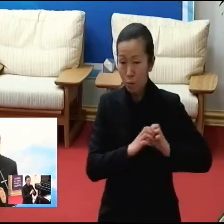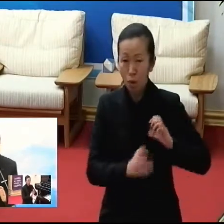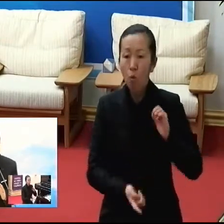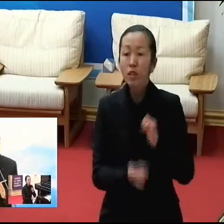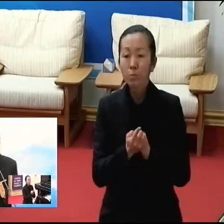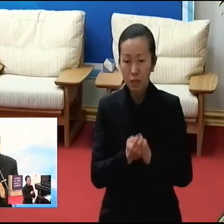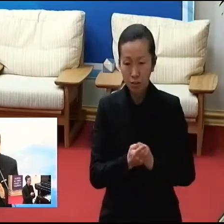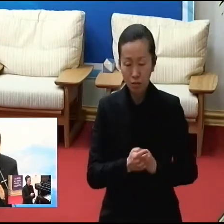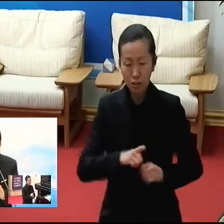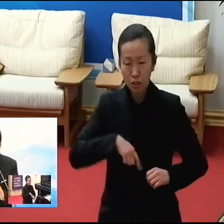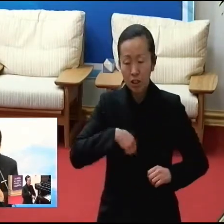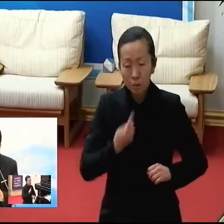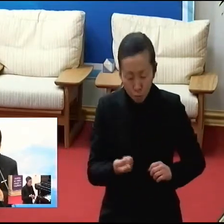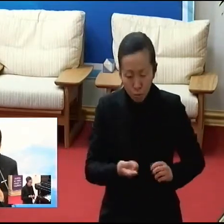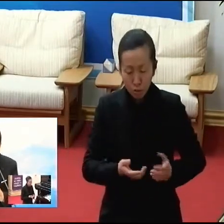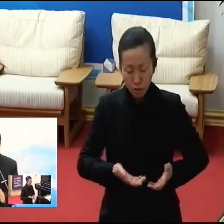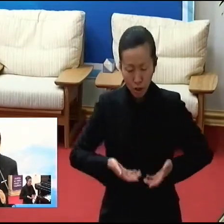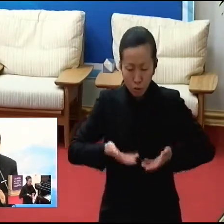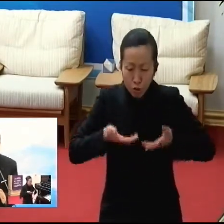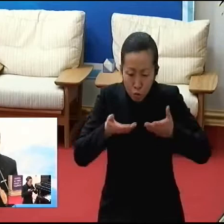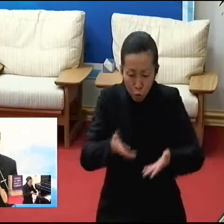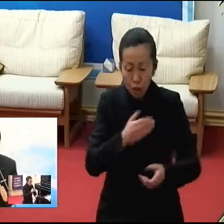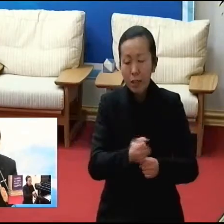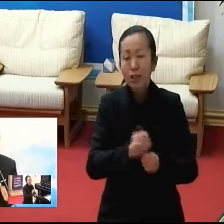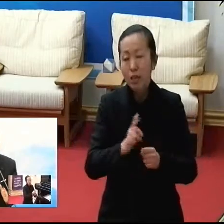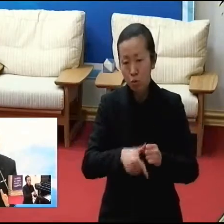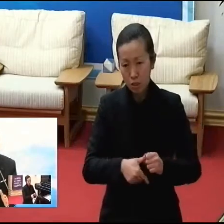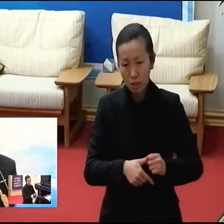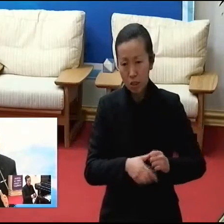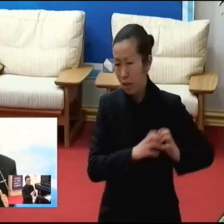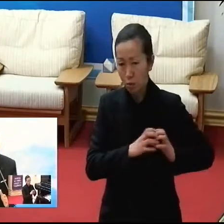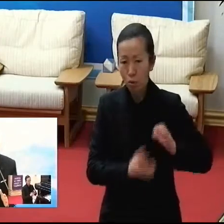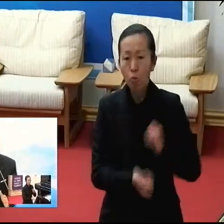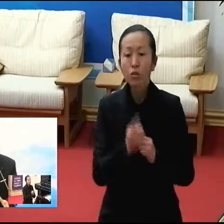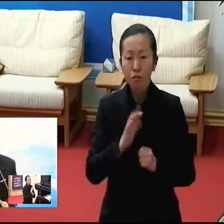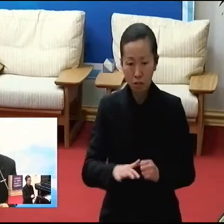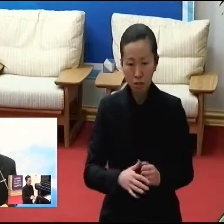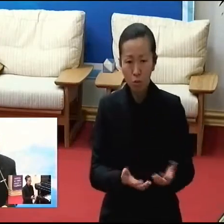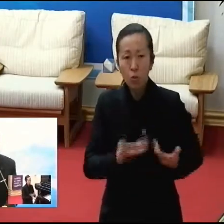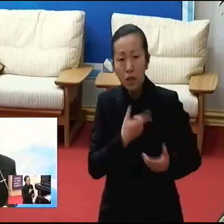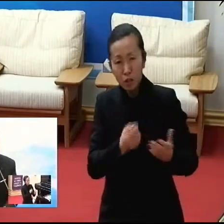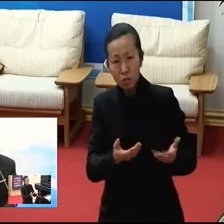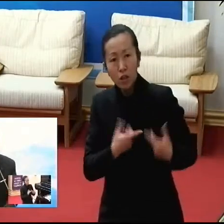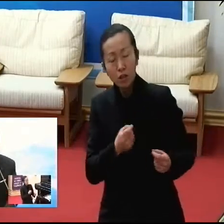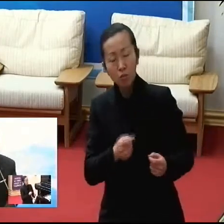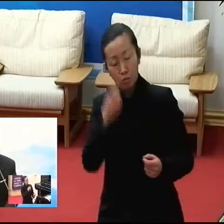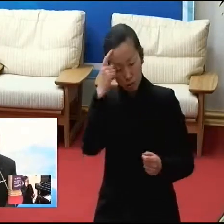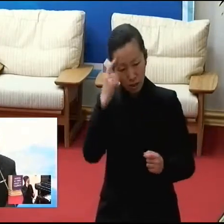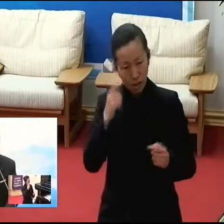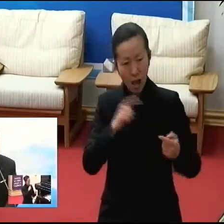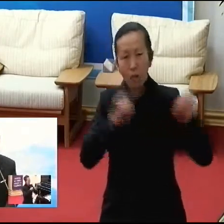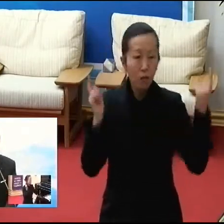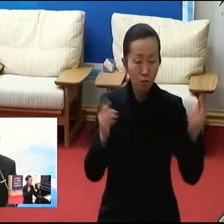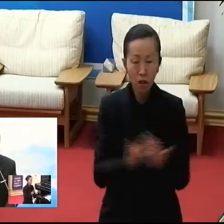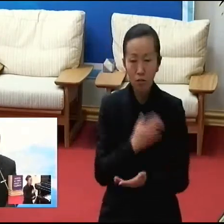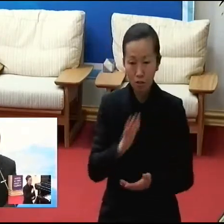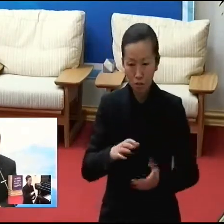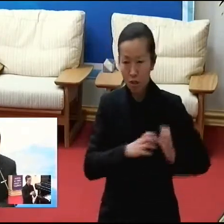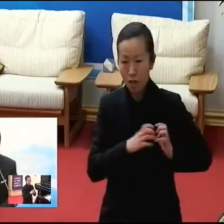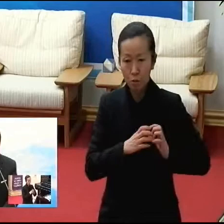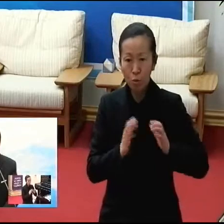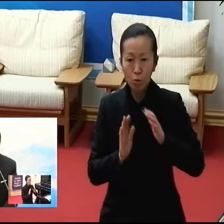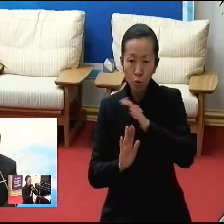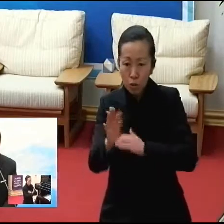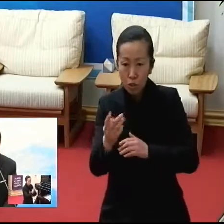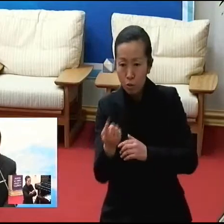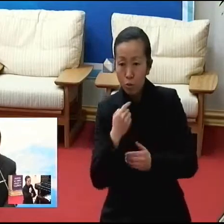。 그런데 그 갈등 뒤에는 더 큰 하나님의 축복을 보게 되면 우리는 넘어갈 수 있습니다. ところでその葛藤の後